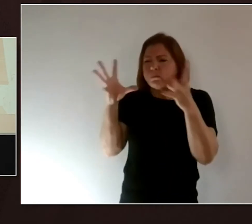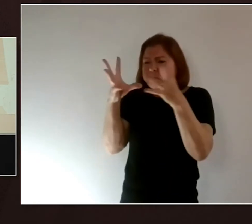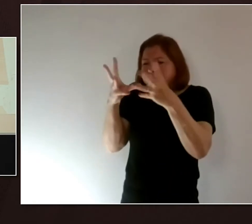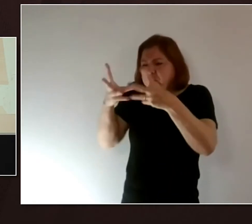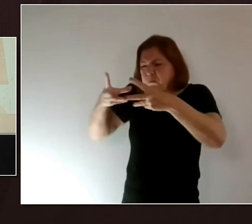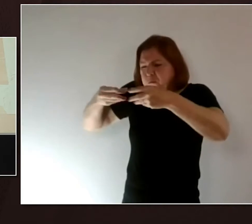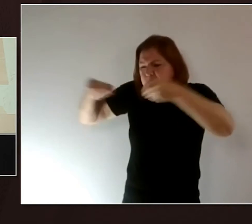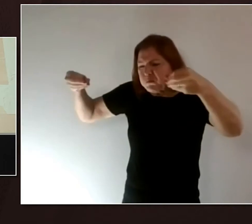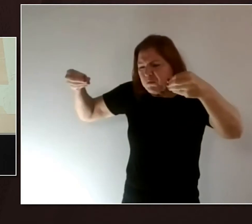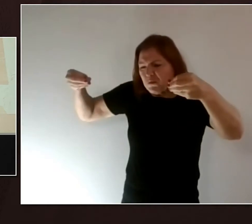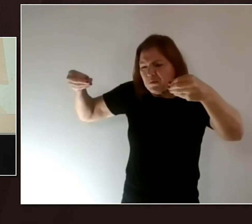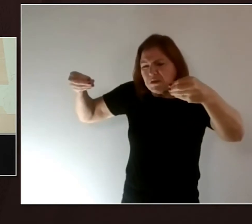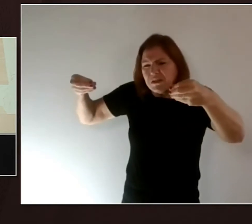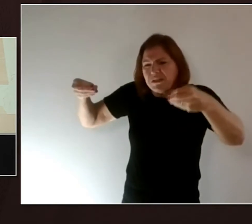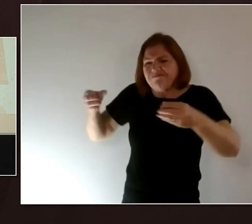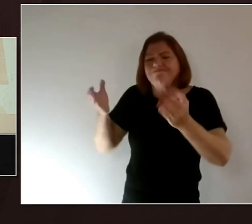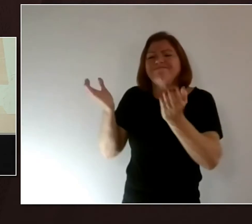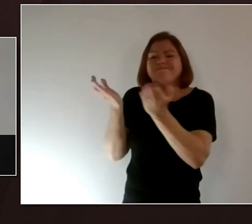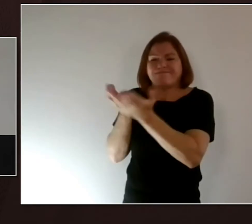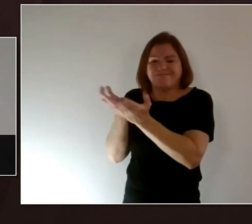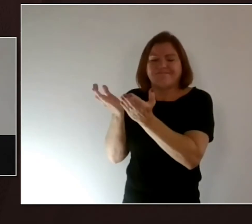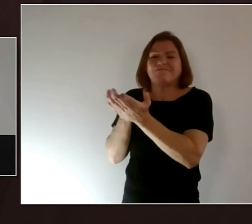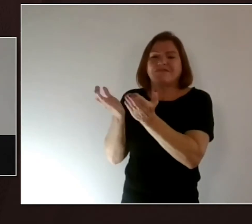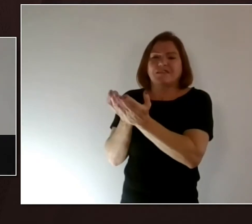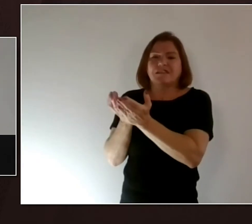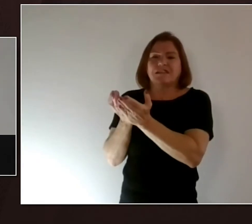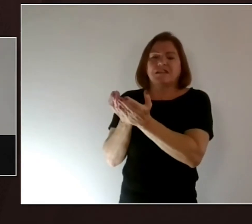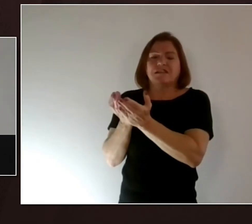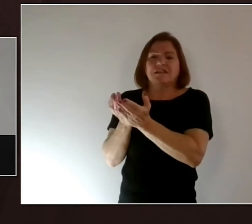primeiro édito. Somente na Gália